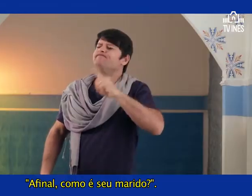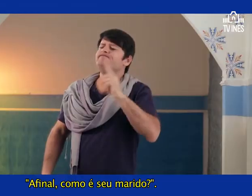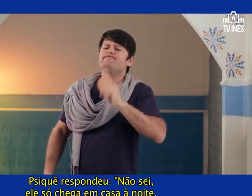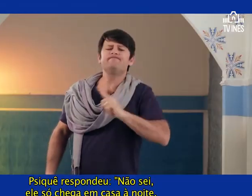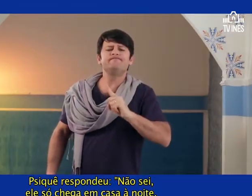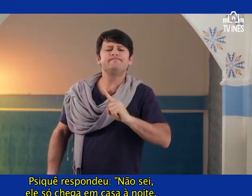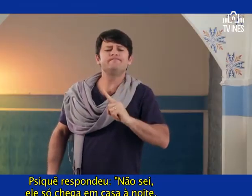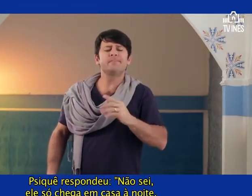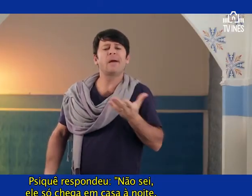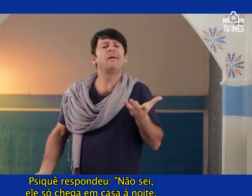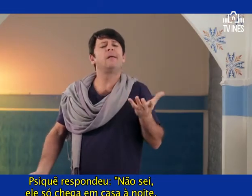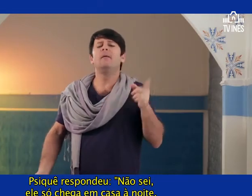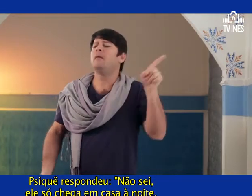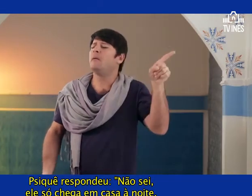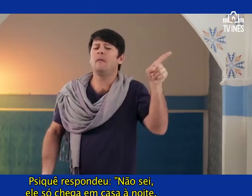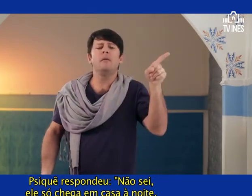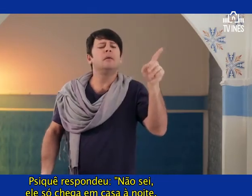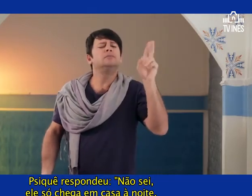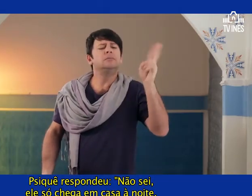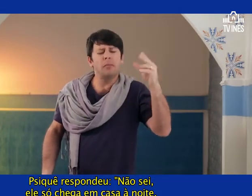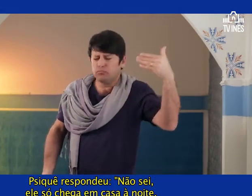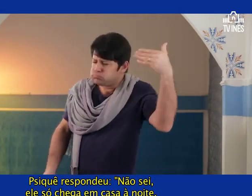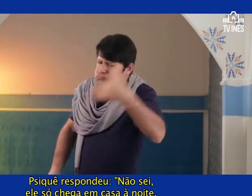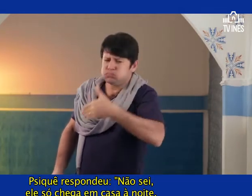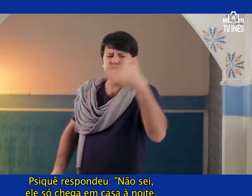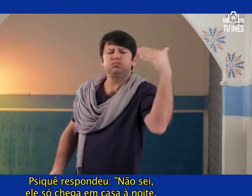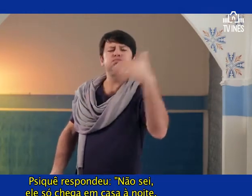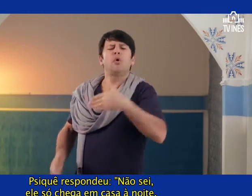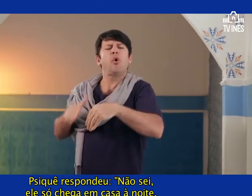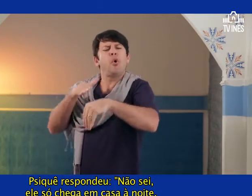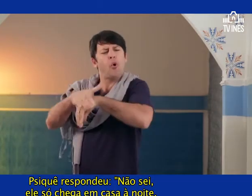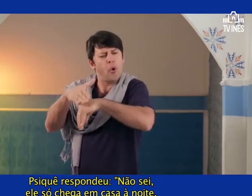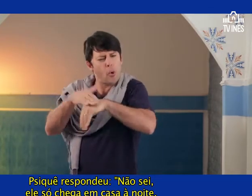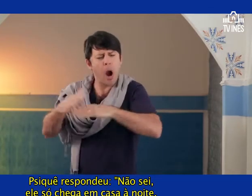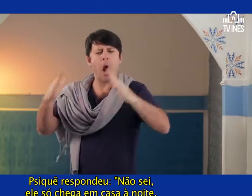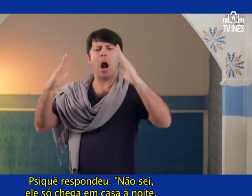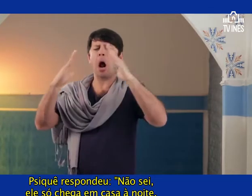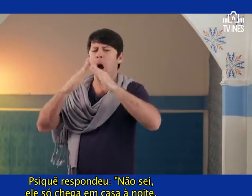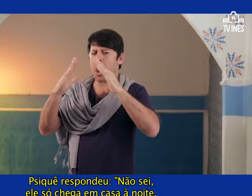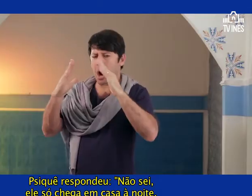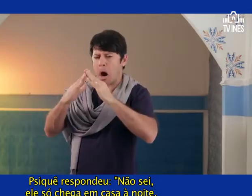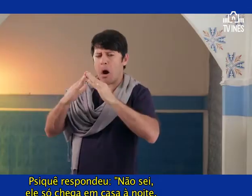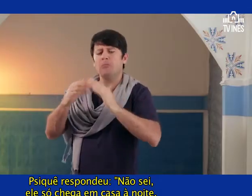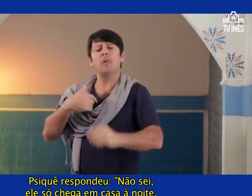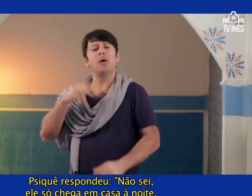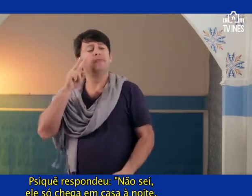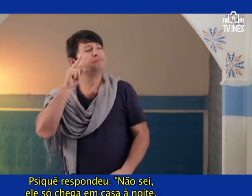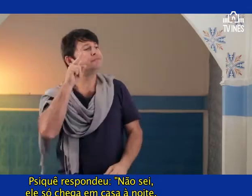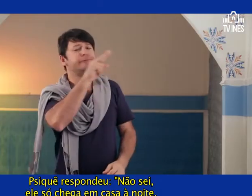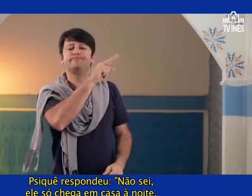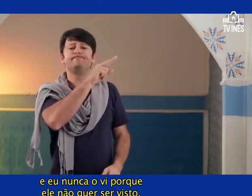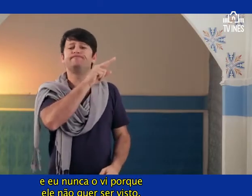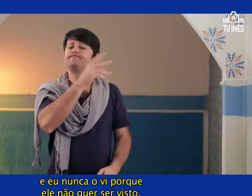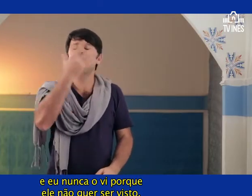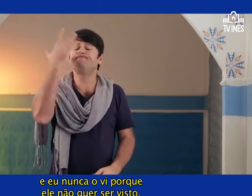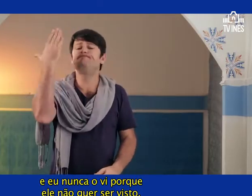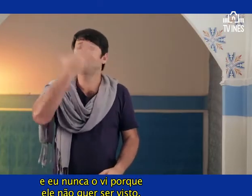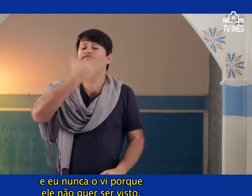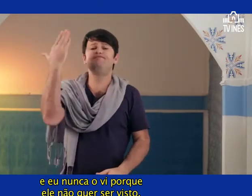Psyche respondeu, não sei. Ele só chega em casa à noite e eu nunca